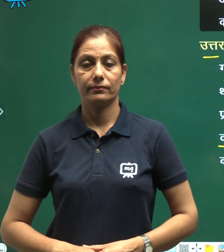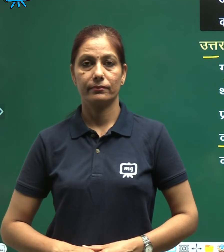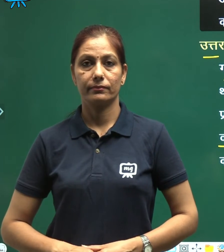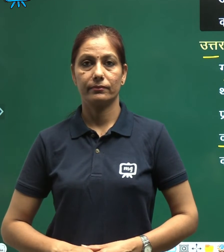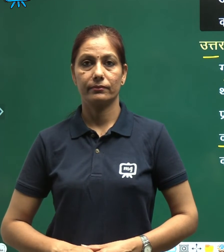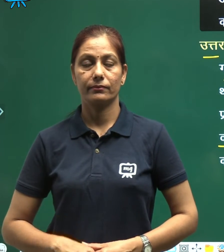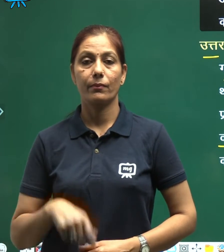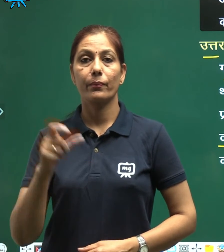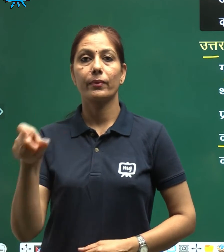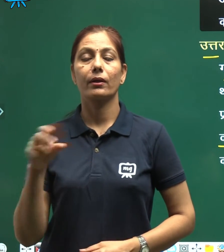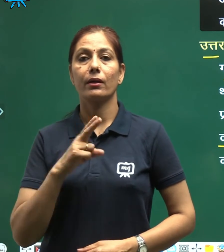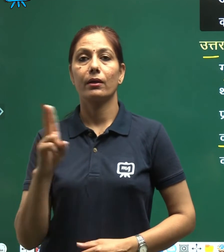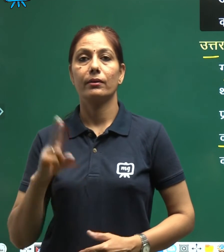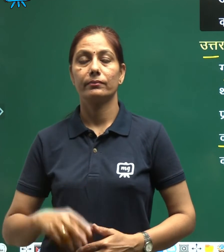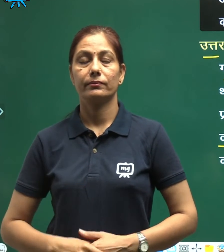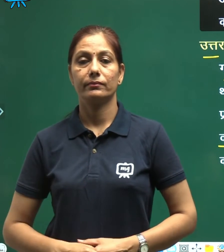पंडित आलोपी दीन को